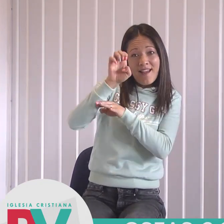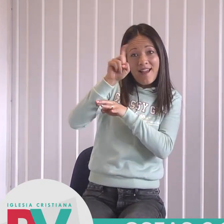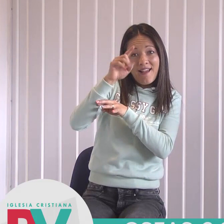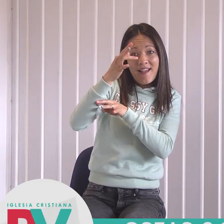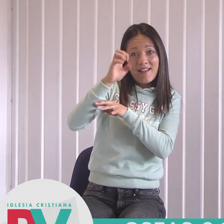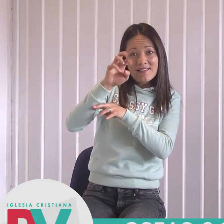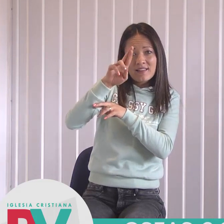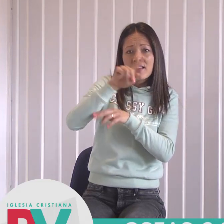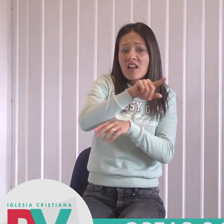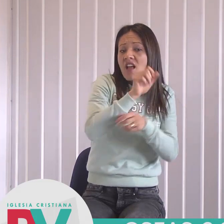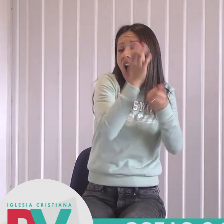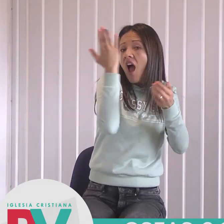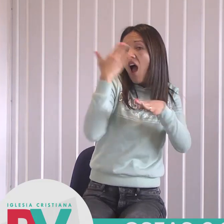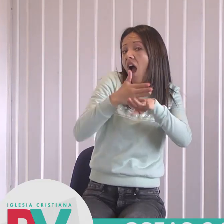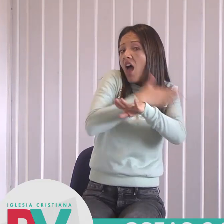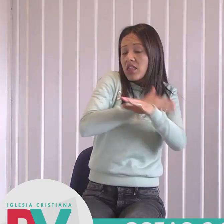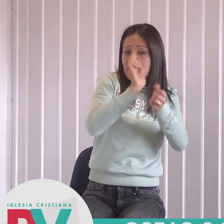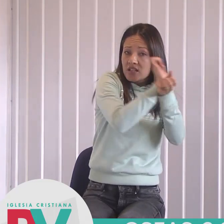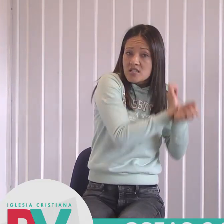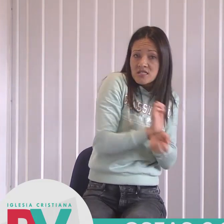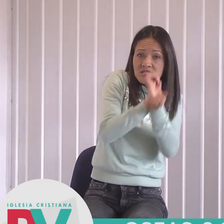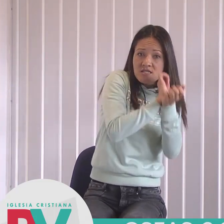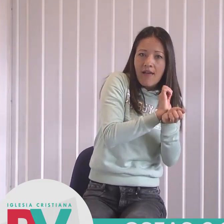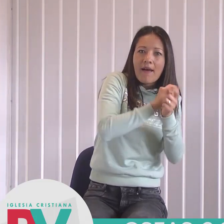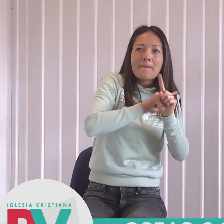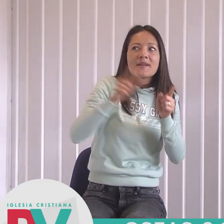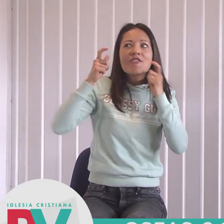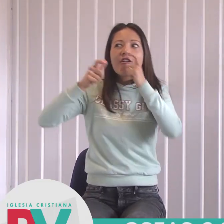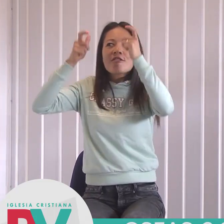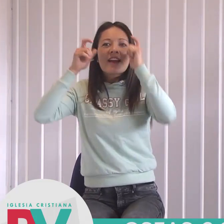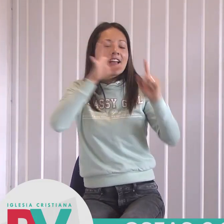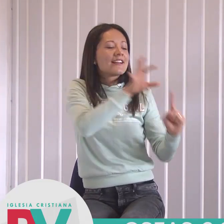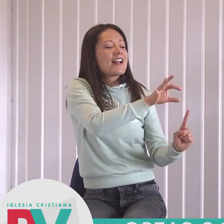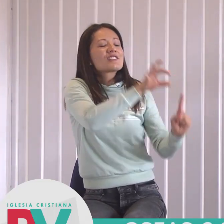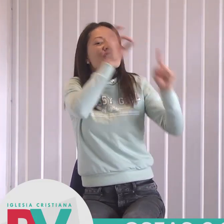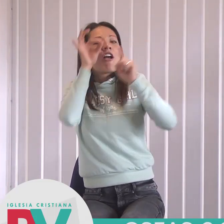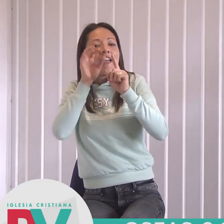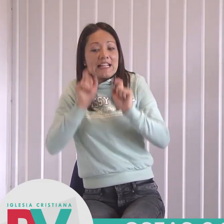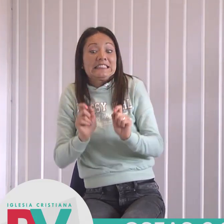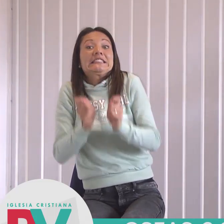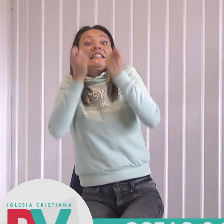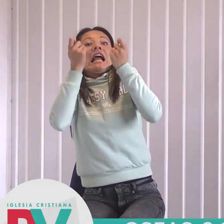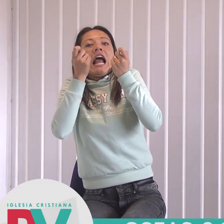se dará cuenta que Esther era una esclava, pero el rey la eligió y la rescató. ¿Para